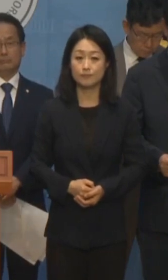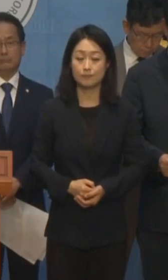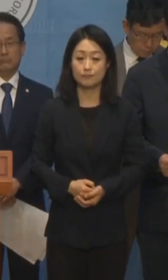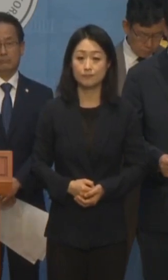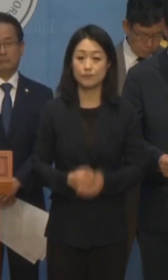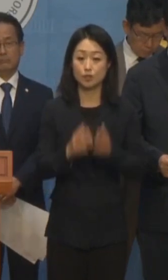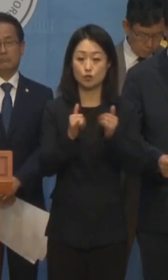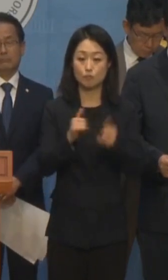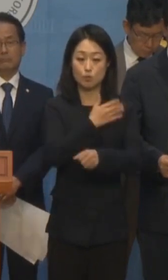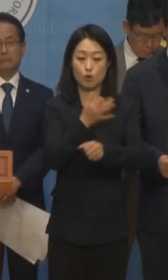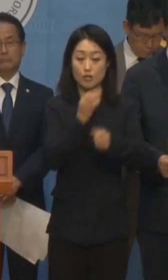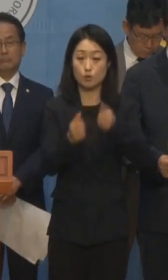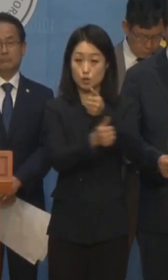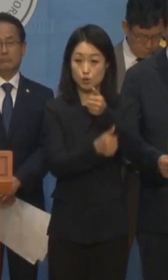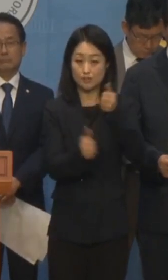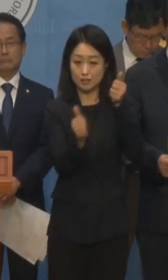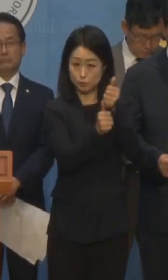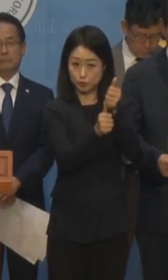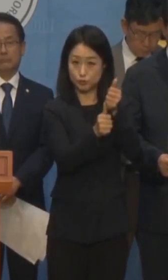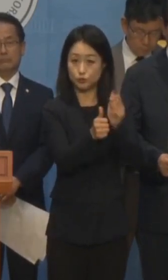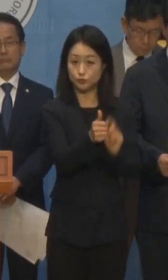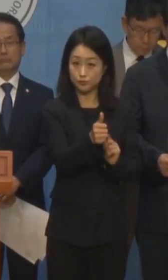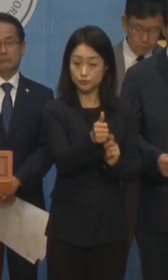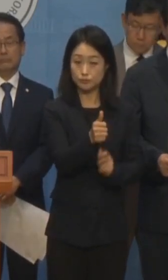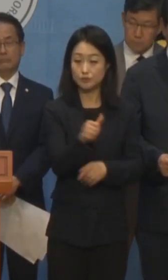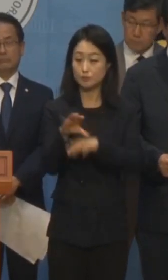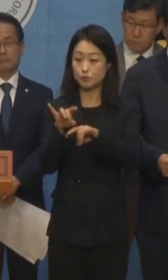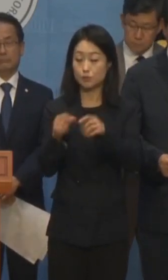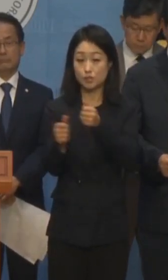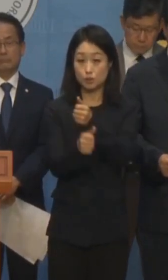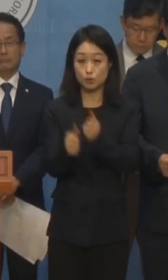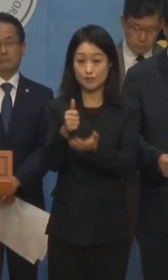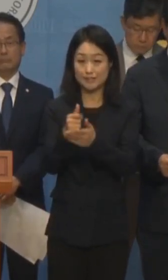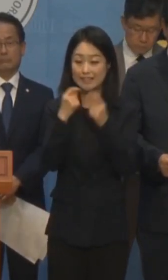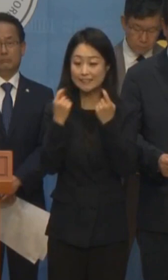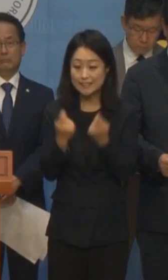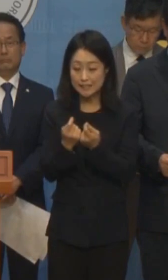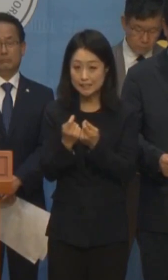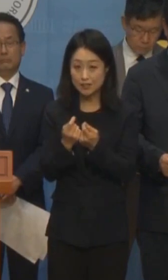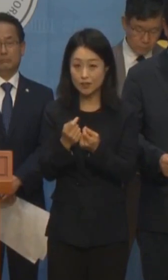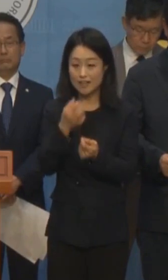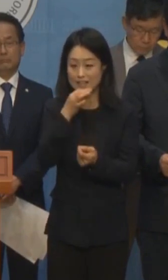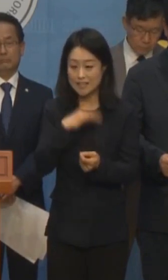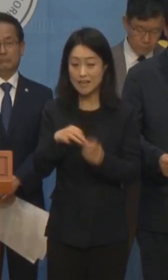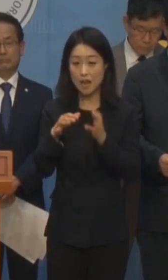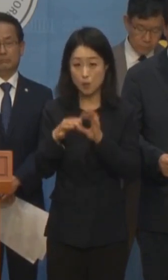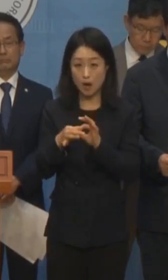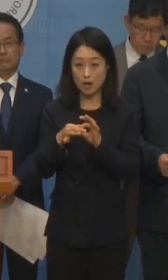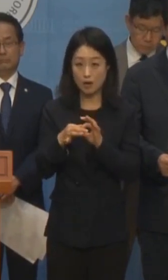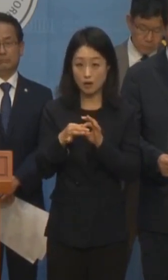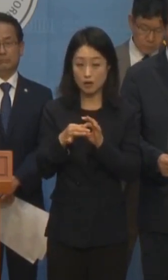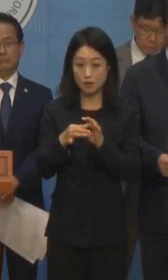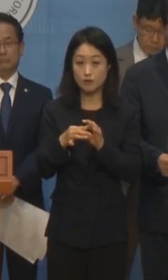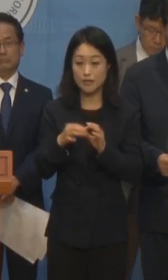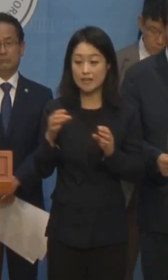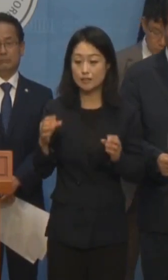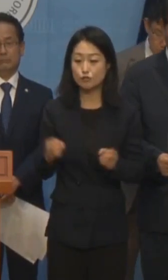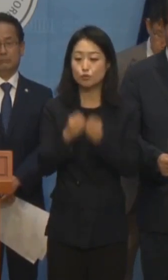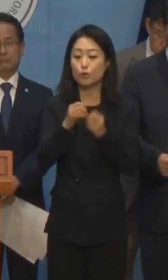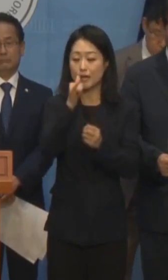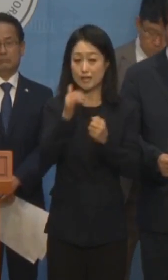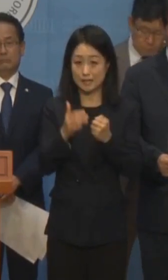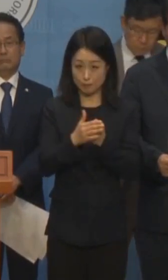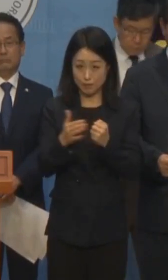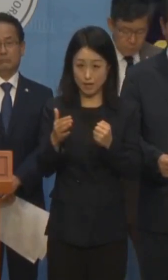정승윤 국민권익위원회 부위원장은 방심위원장의 사적 이해관계가 신고 회피 의무 위반 여부에 대해